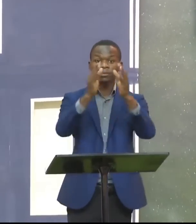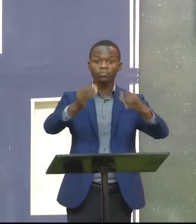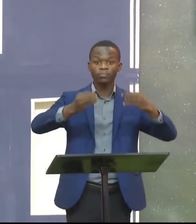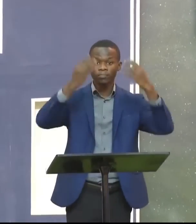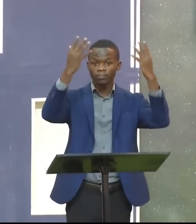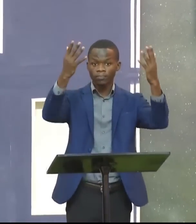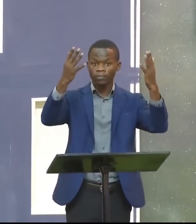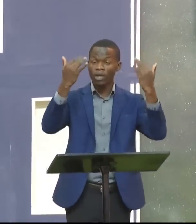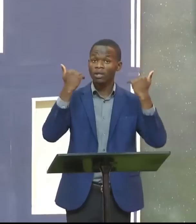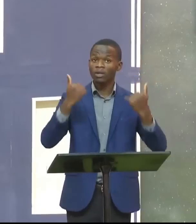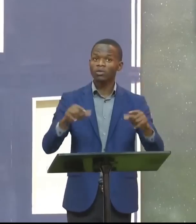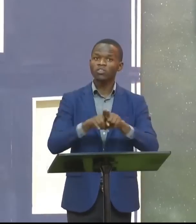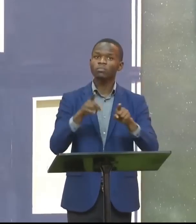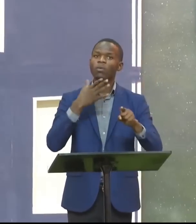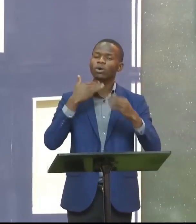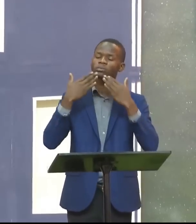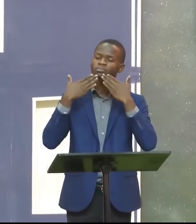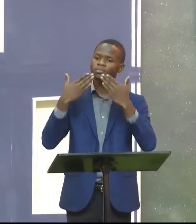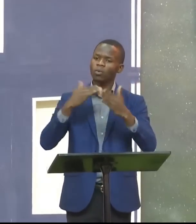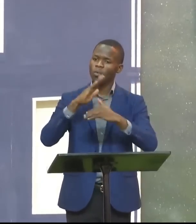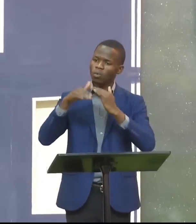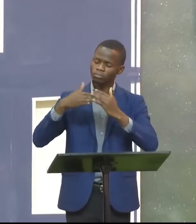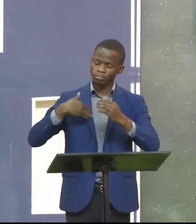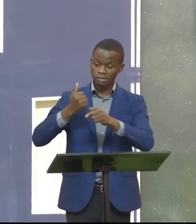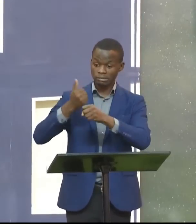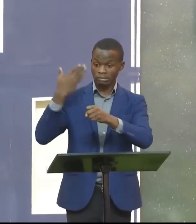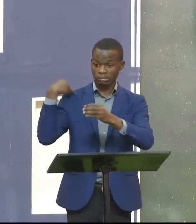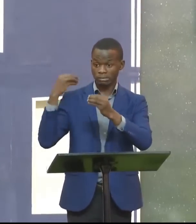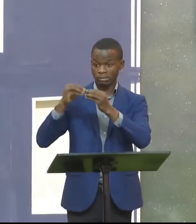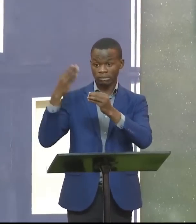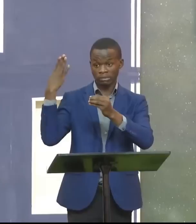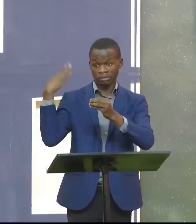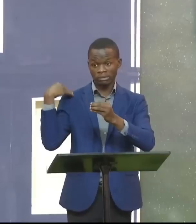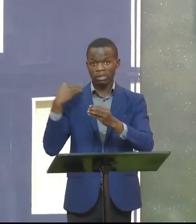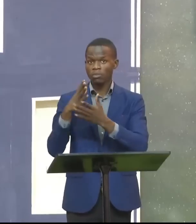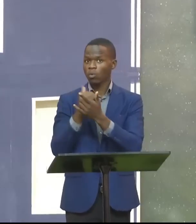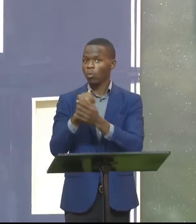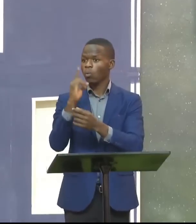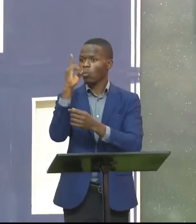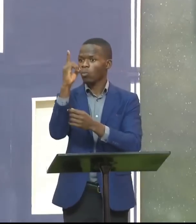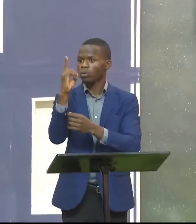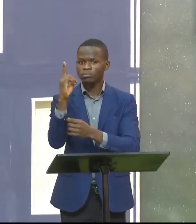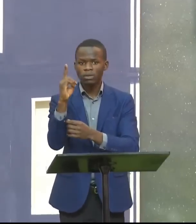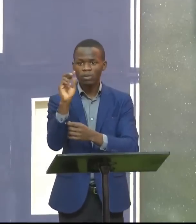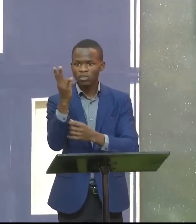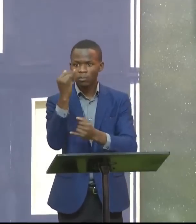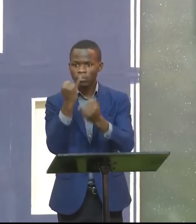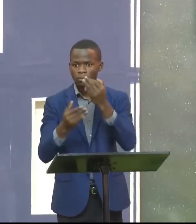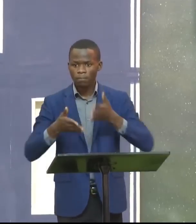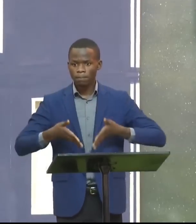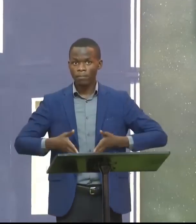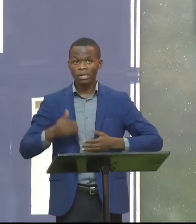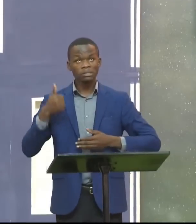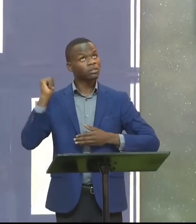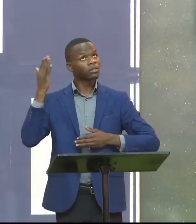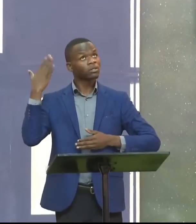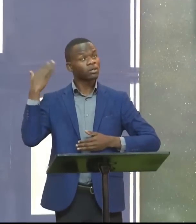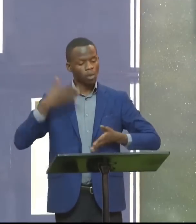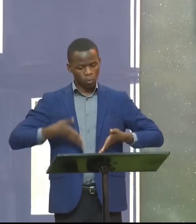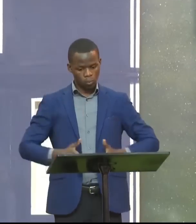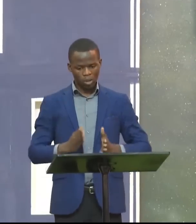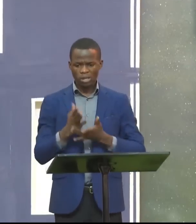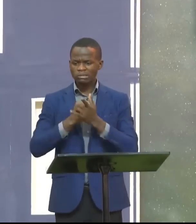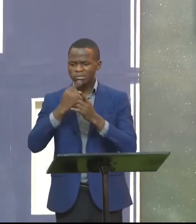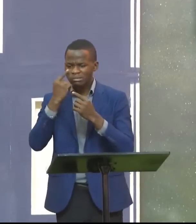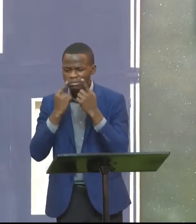Haleluya. Njaga kwebaza abaganda bange bambereddewo. Omu ku muganda wange second last born yazaala last year